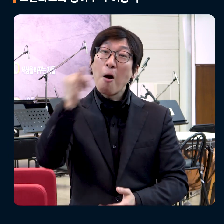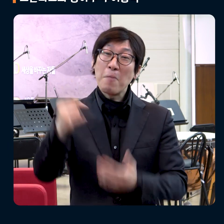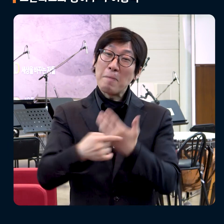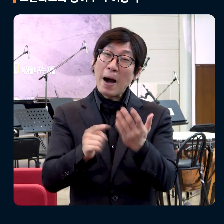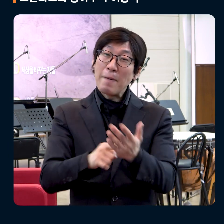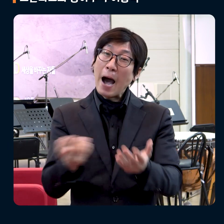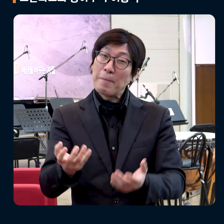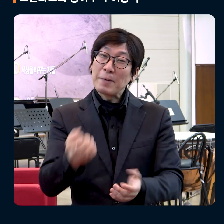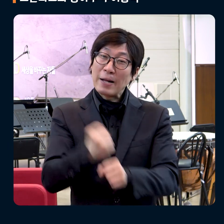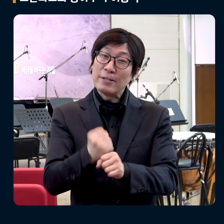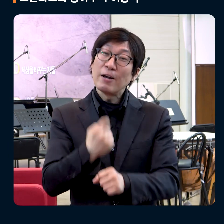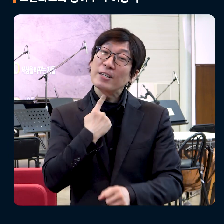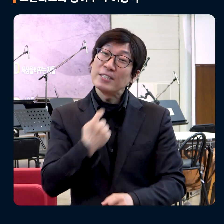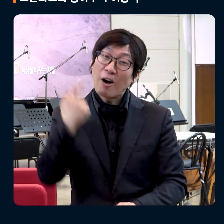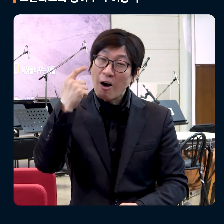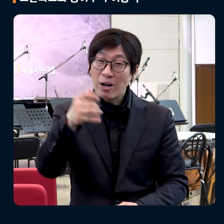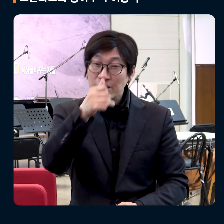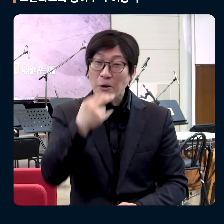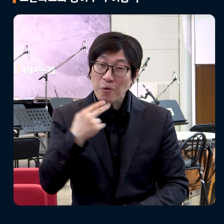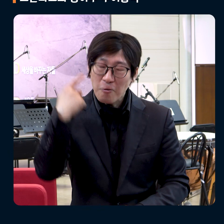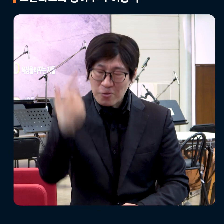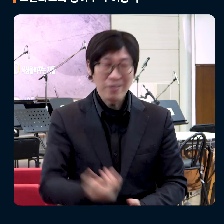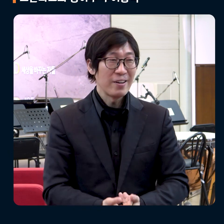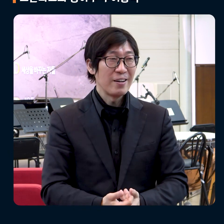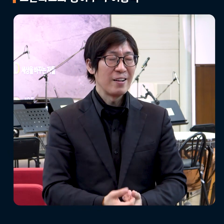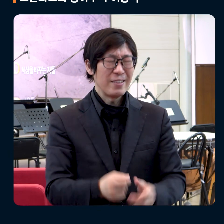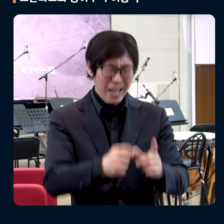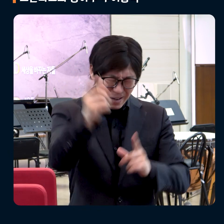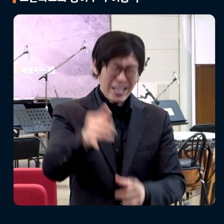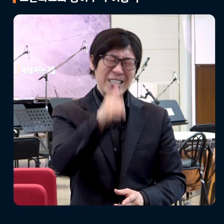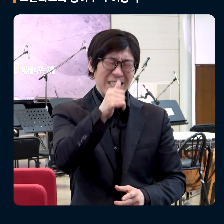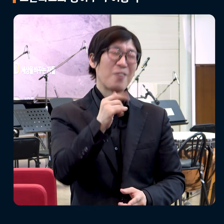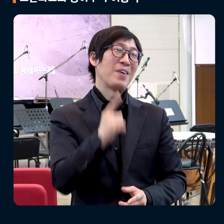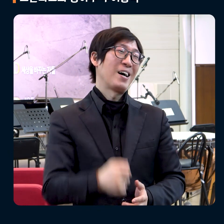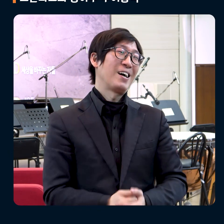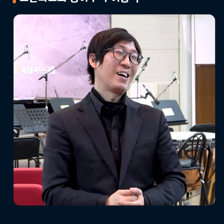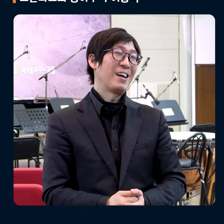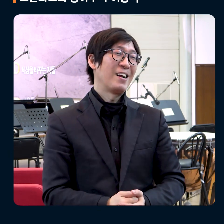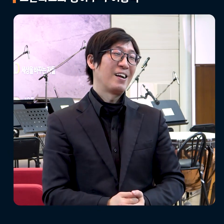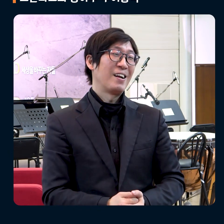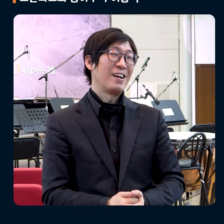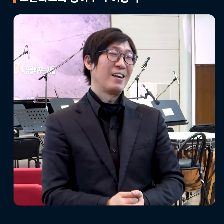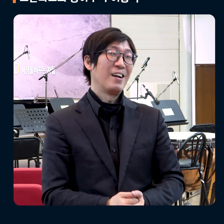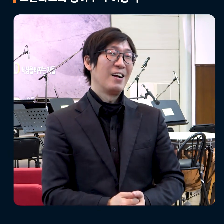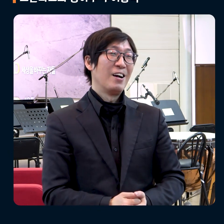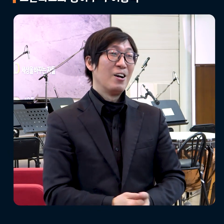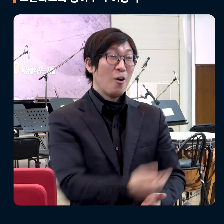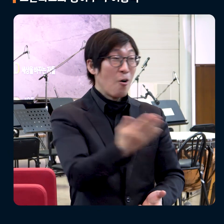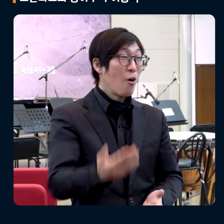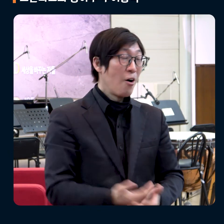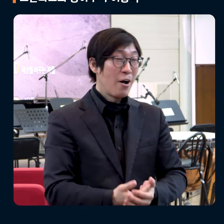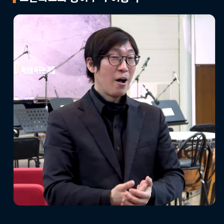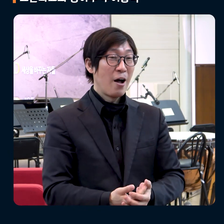찢어봤다? 찢어봤다. 엄마 싫어, 미워, 엄마 참 살지 않을 거야. 우리 장로님들, 안수 집사님들, 우리 아버지